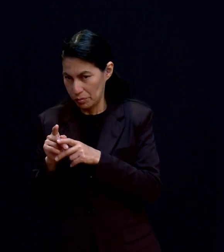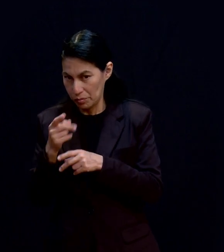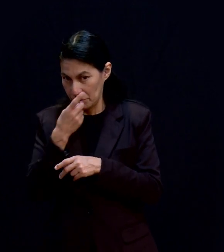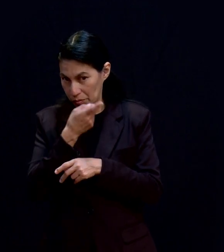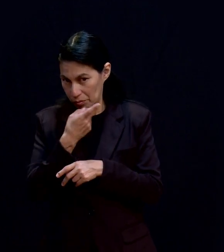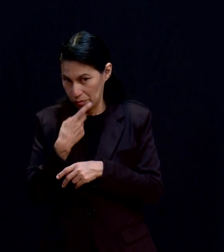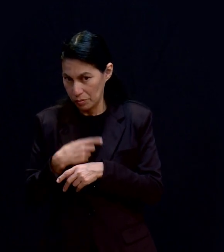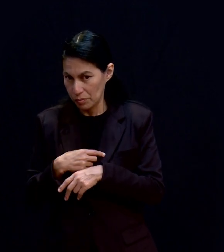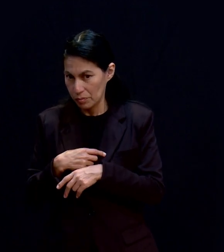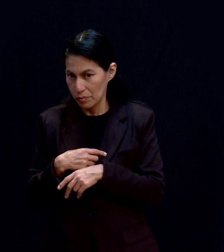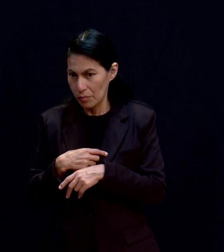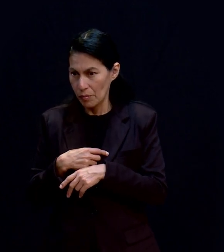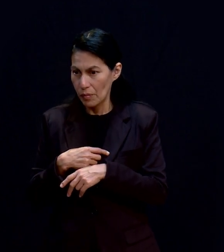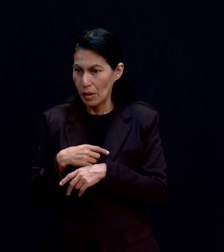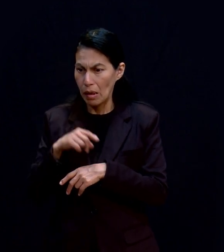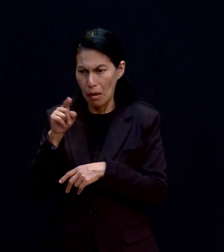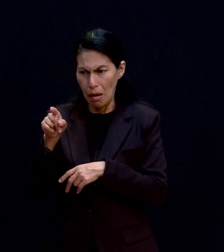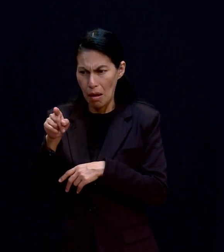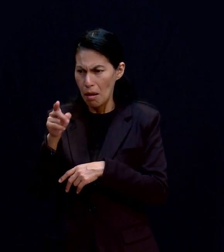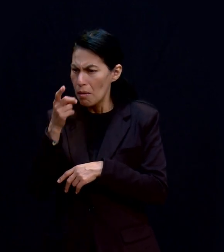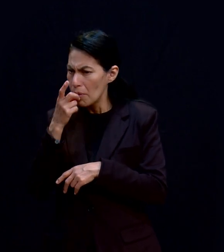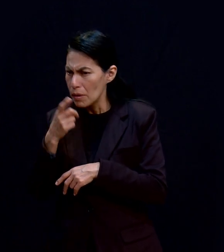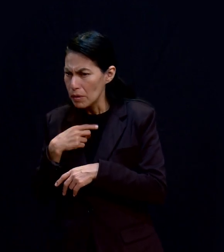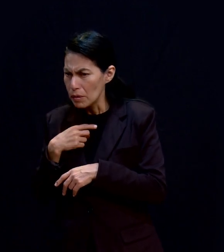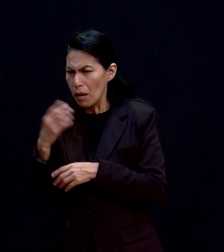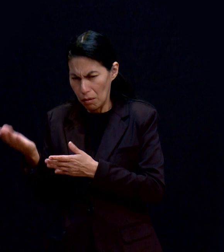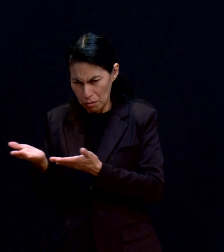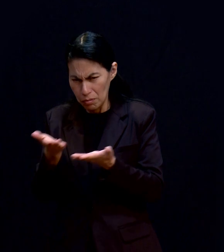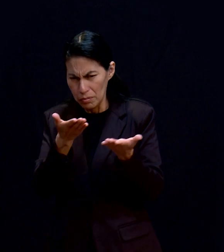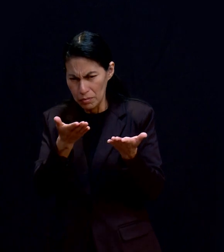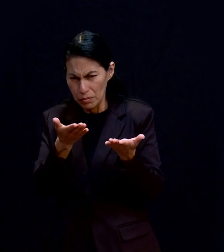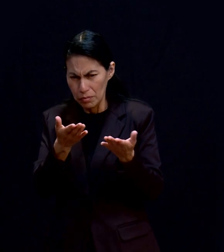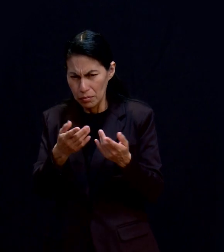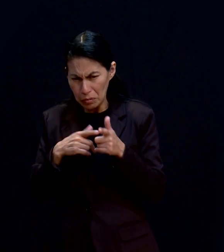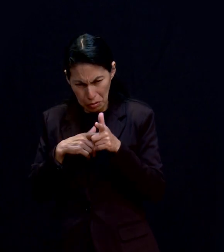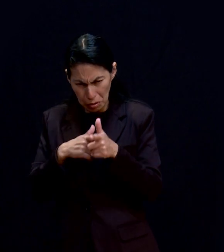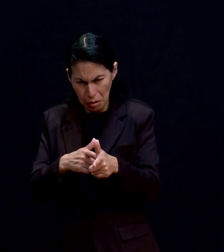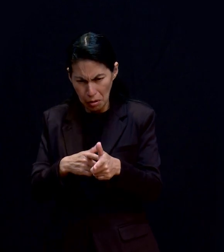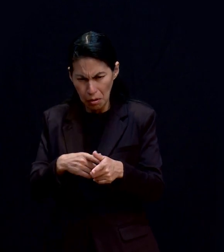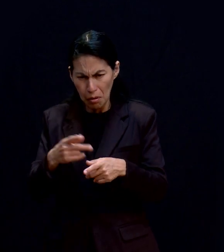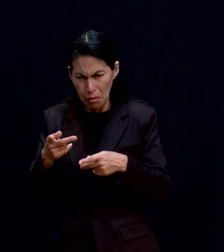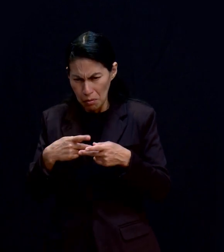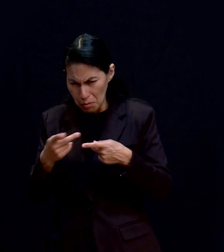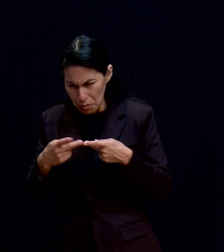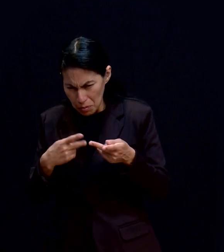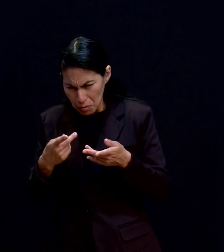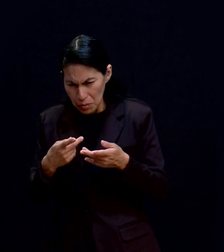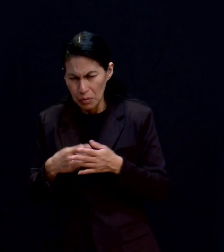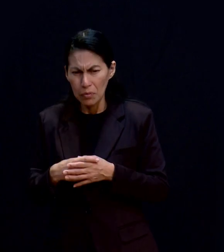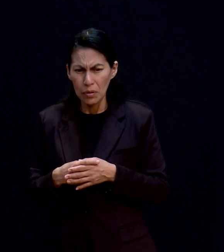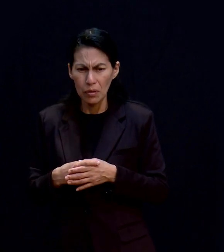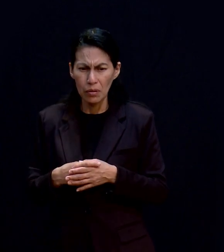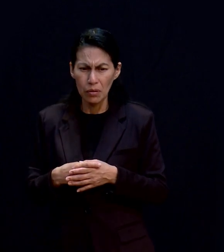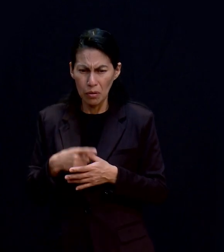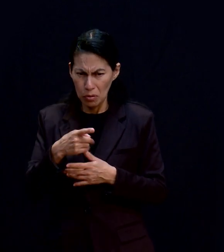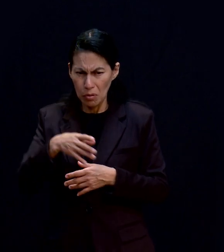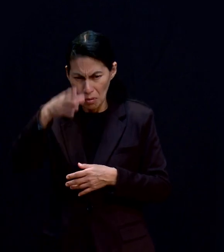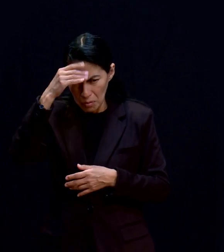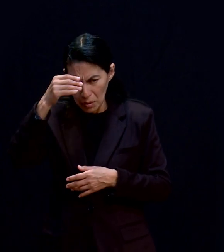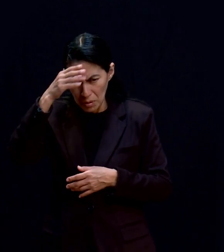y él me dice cosas que yo no esperaba como por ejemplo que me dice vete y sigue te preparando